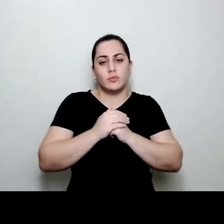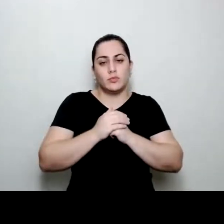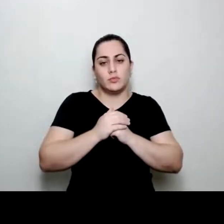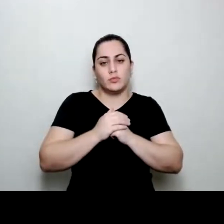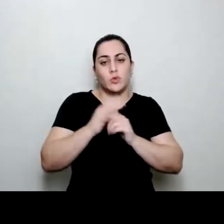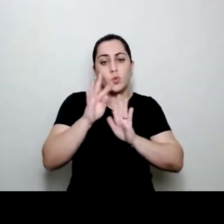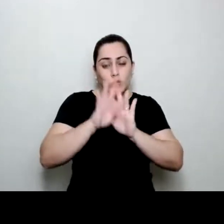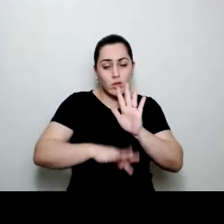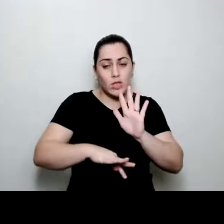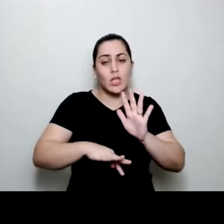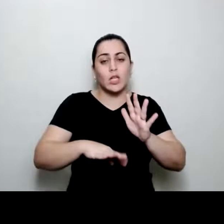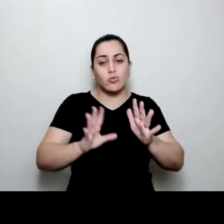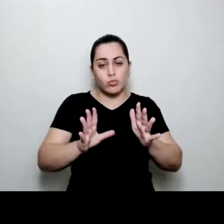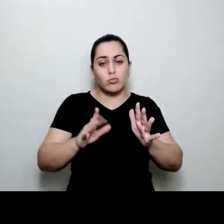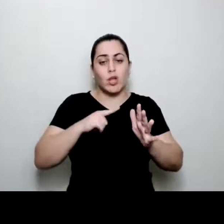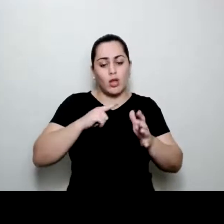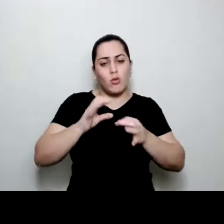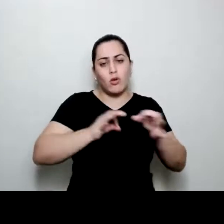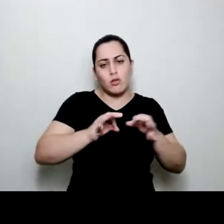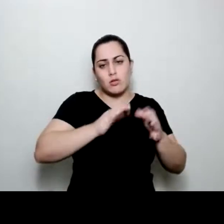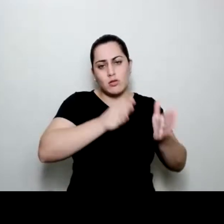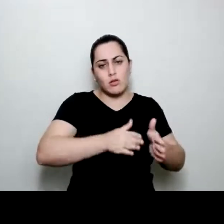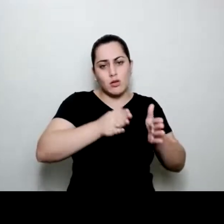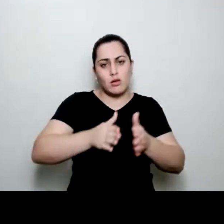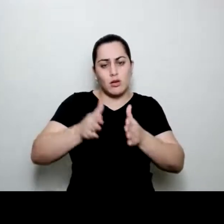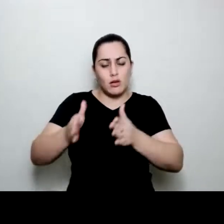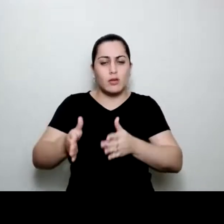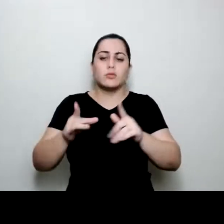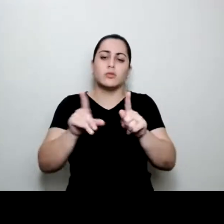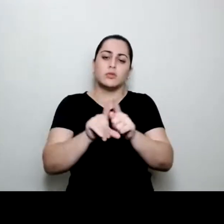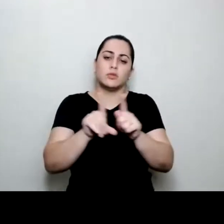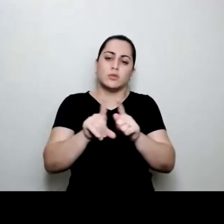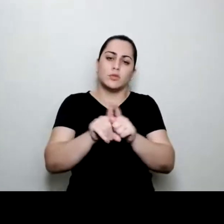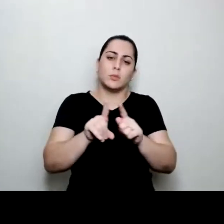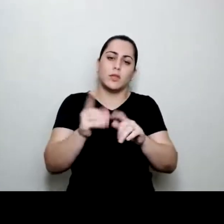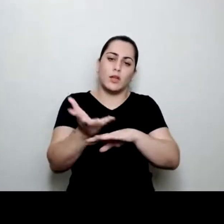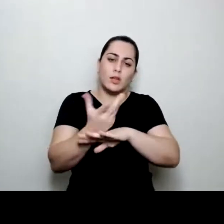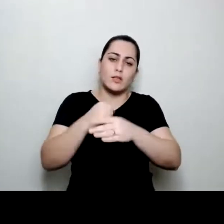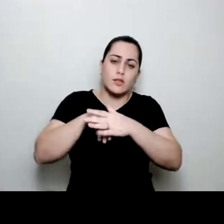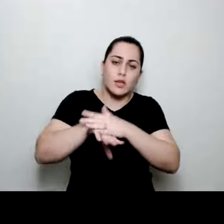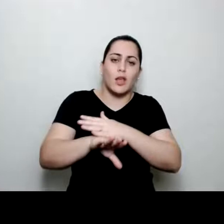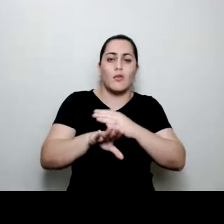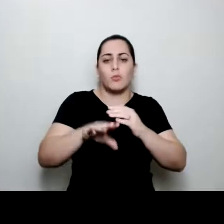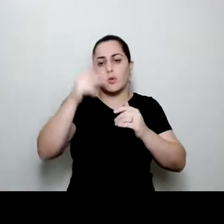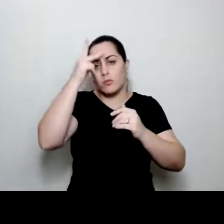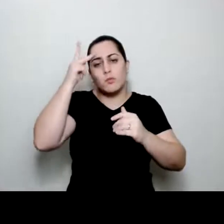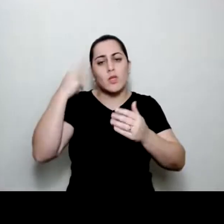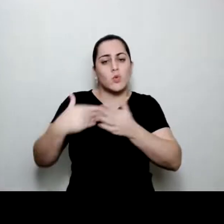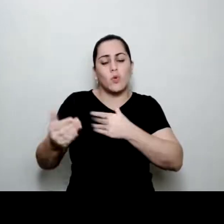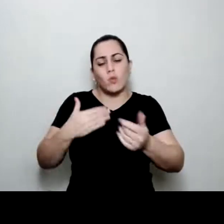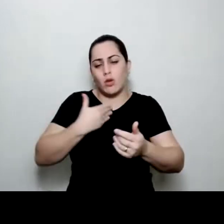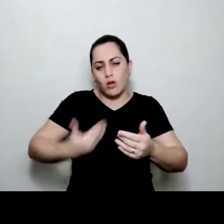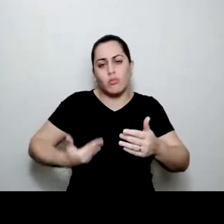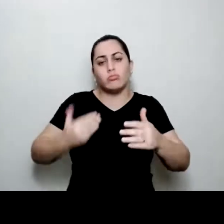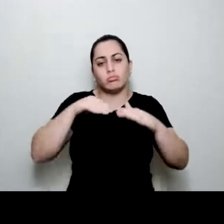na maneira como eles se organizam, né, e disponibilizam seus acervos para consulta pública.